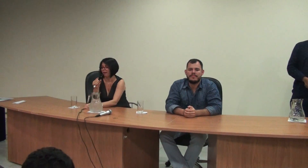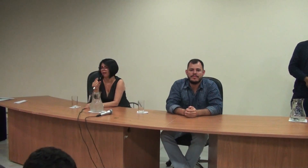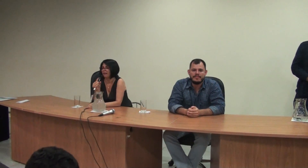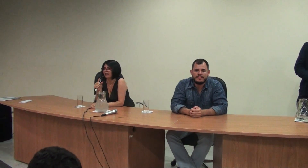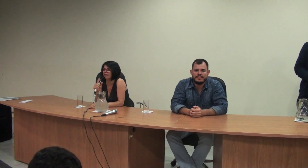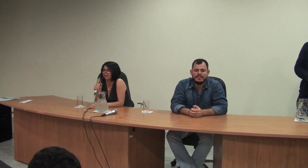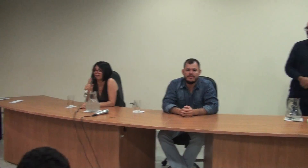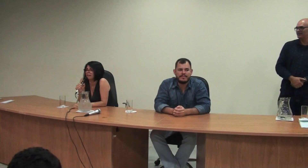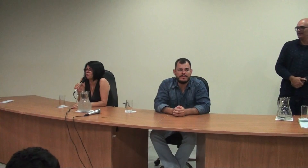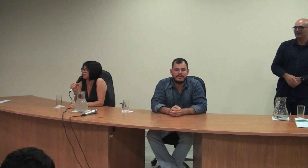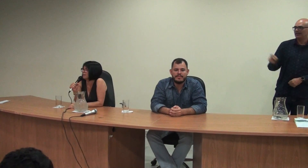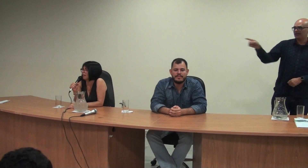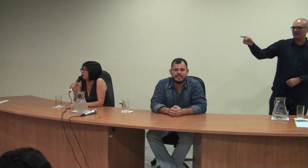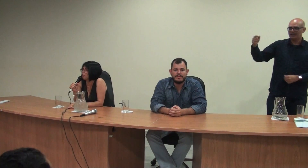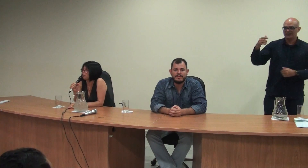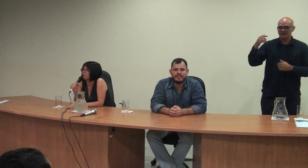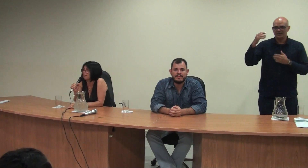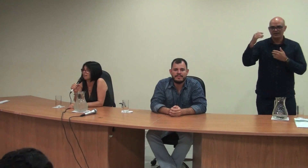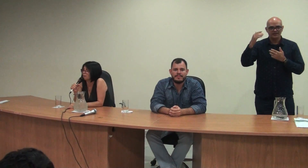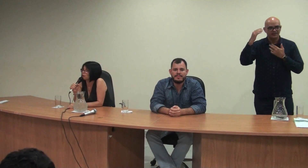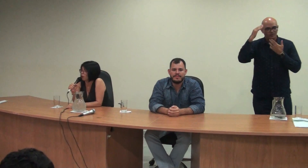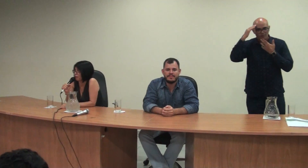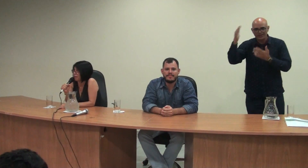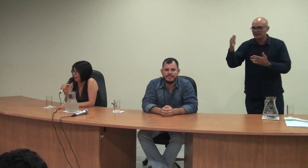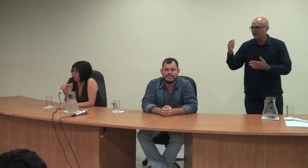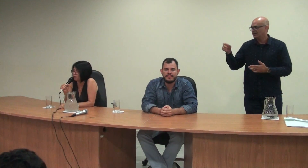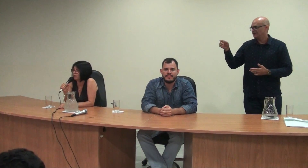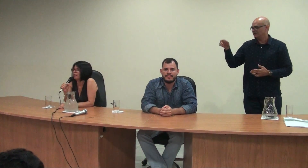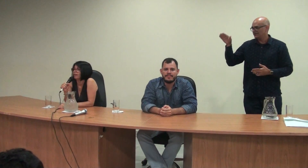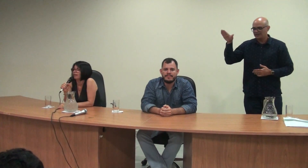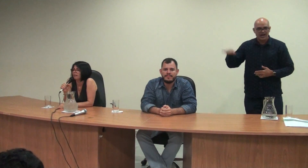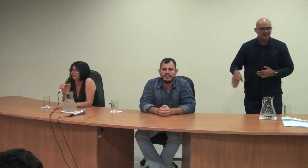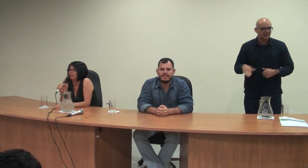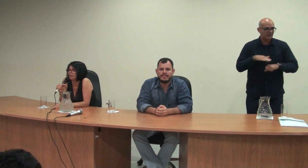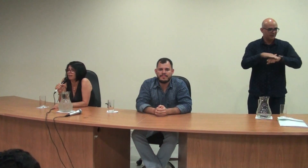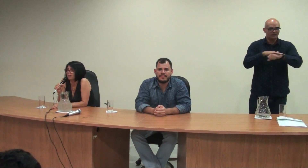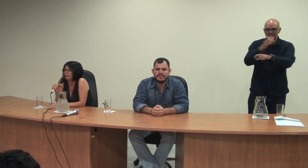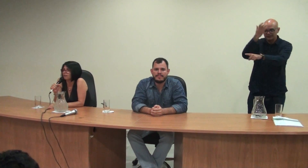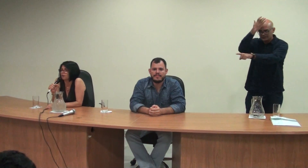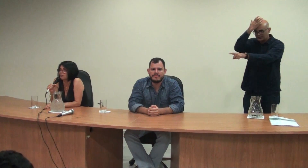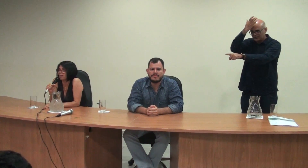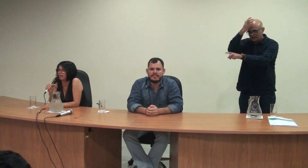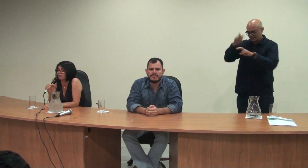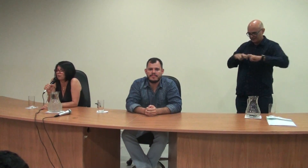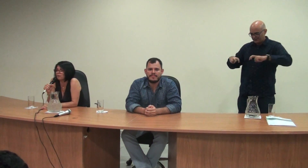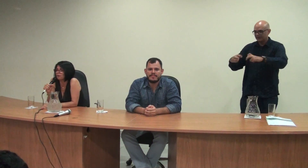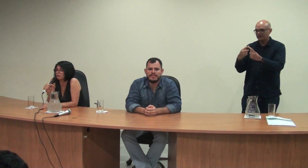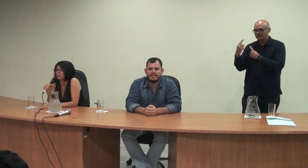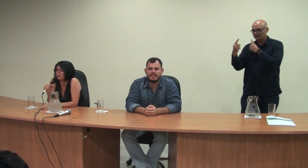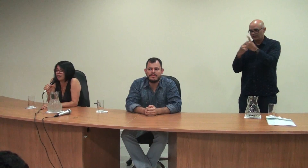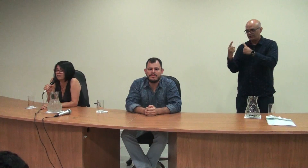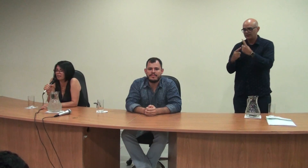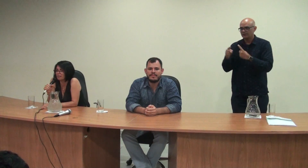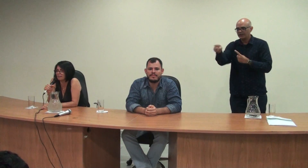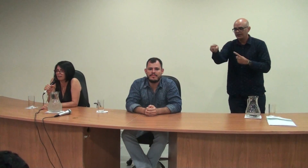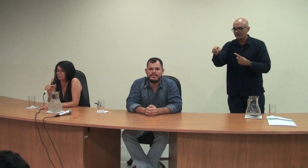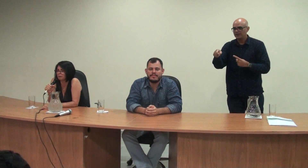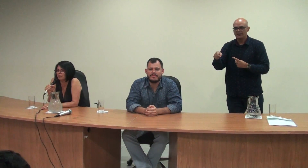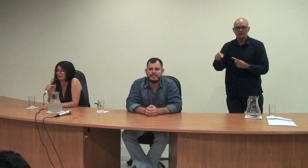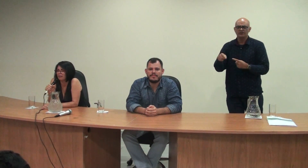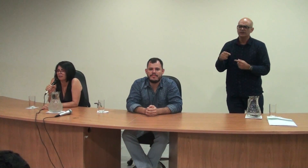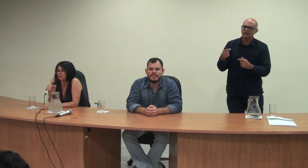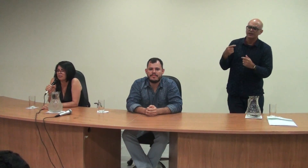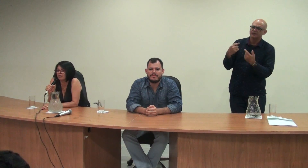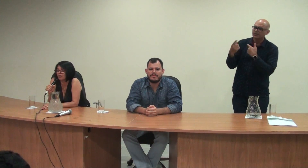Luana. Hoje à tarde nós conversamos com o Gabriel e nós falamos sobre essa